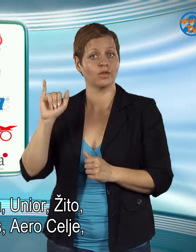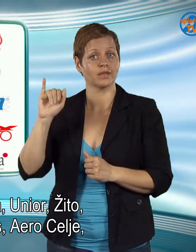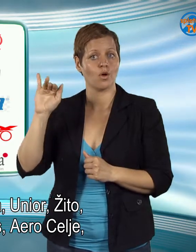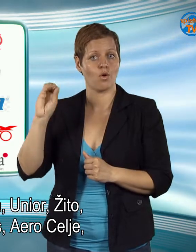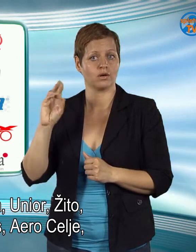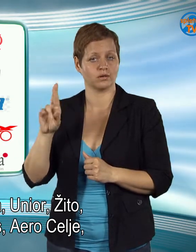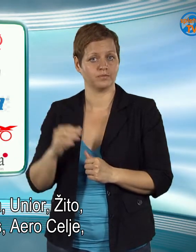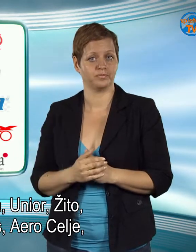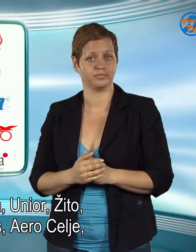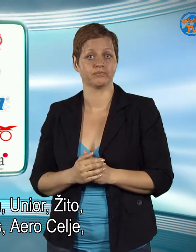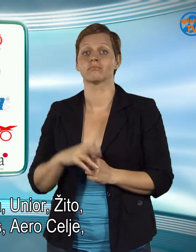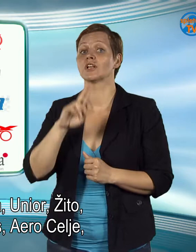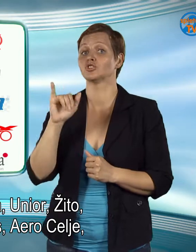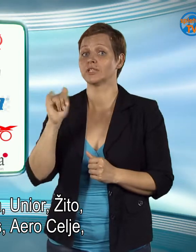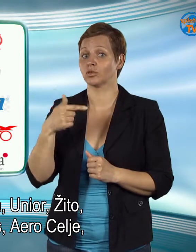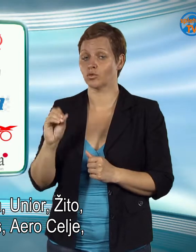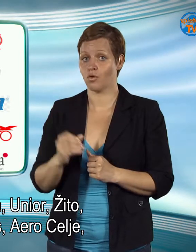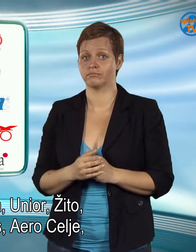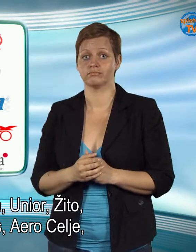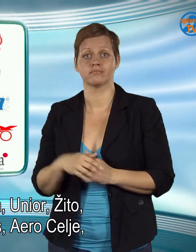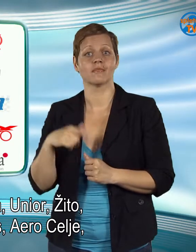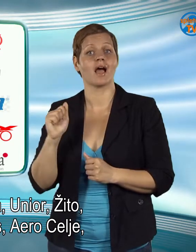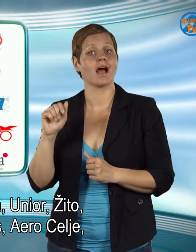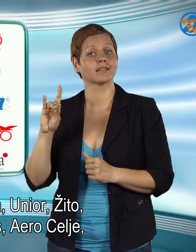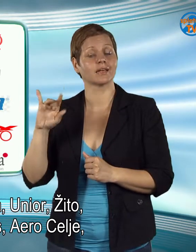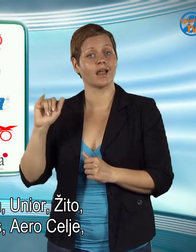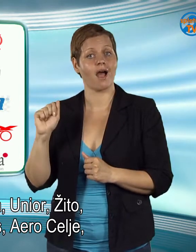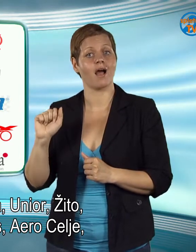Unior, Žito, Adria Airways,